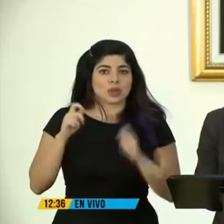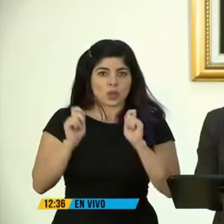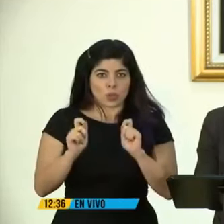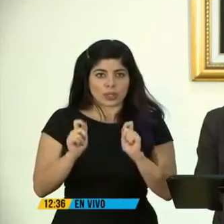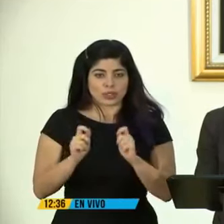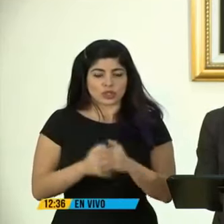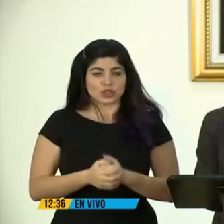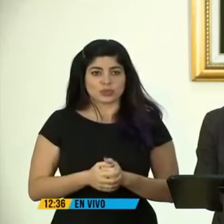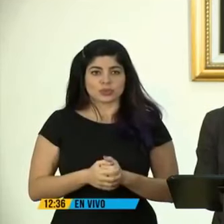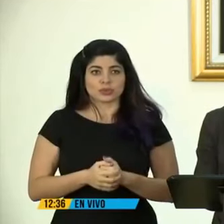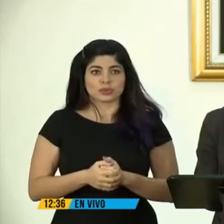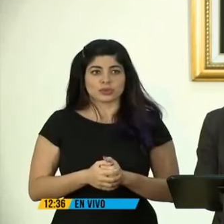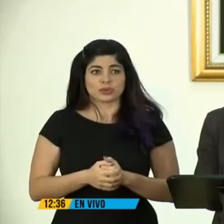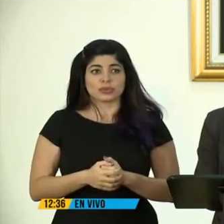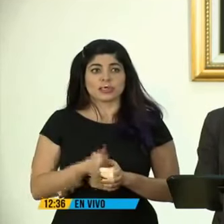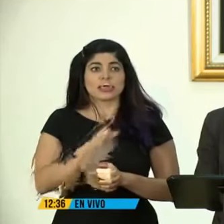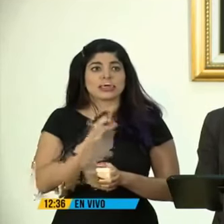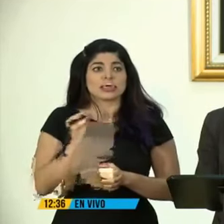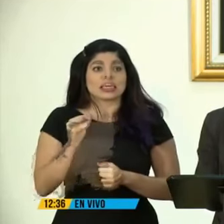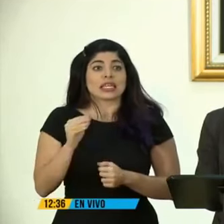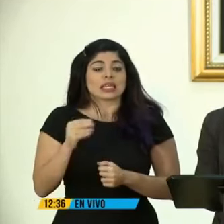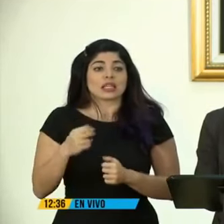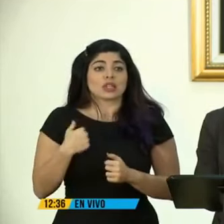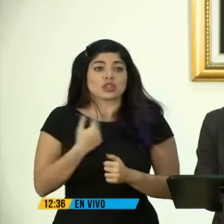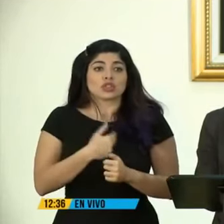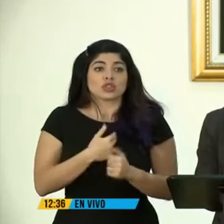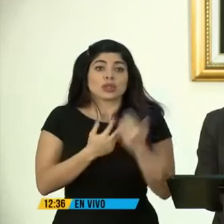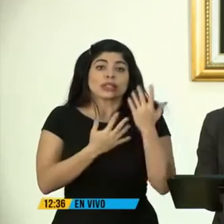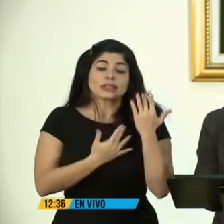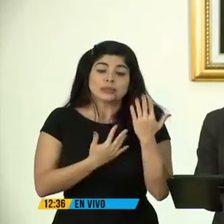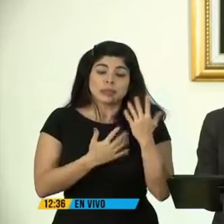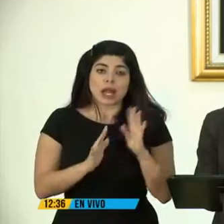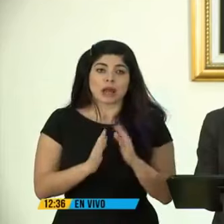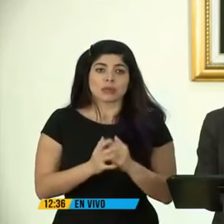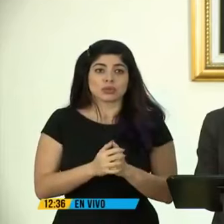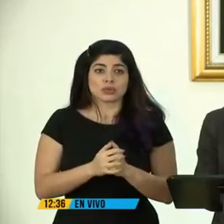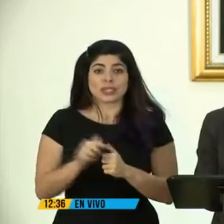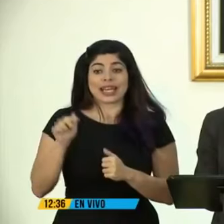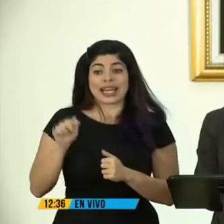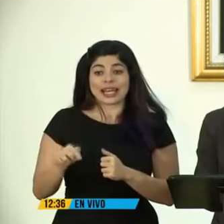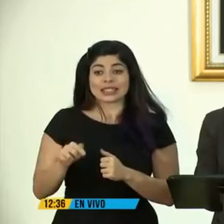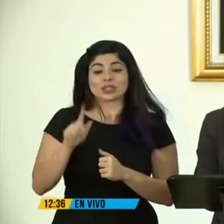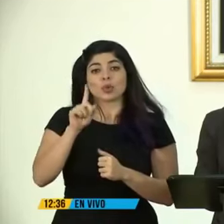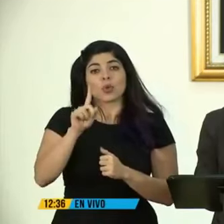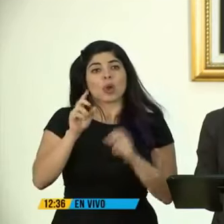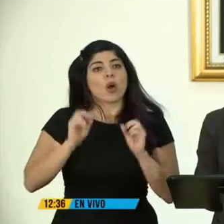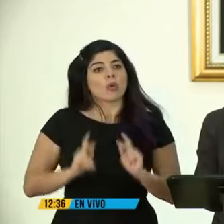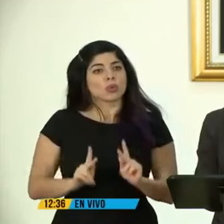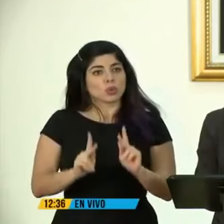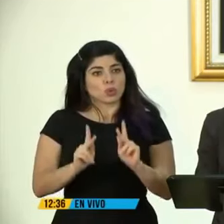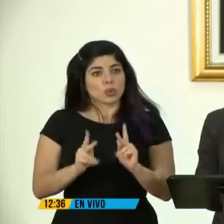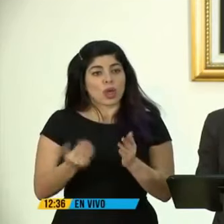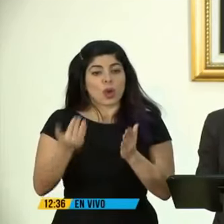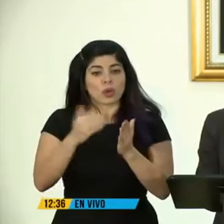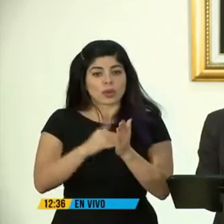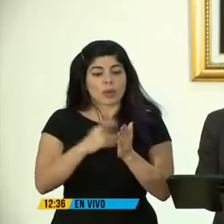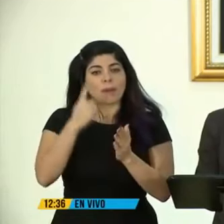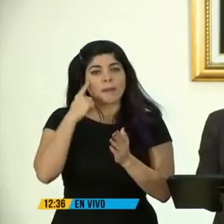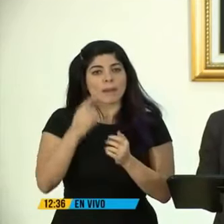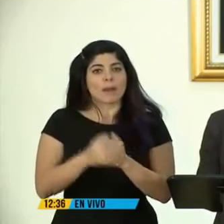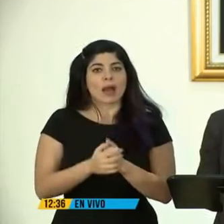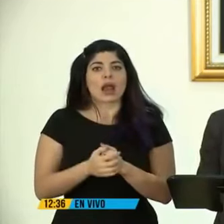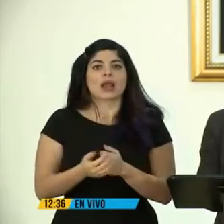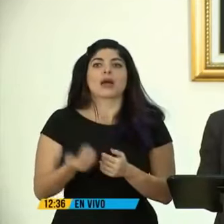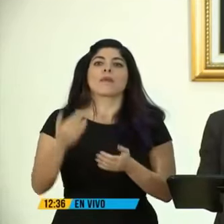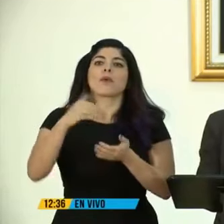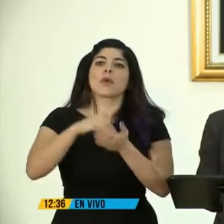Educación y que esperamos que esta sea una oportunidad de nuevo para retomar